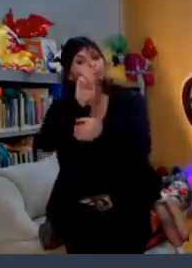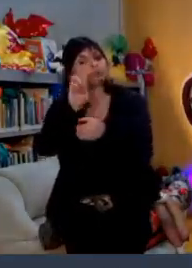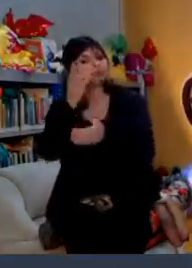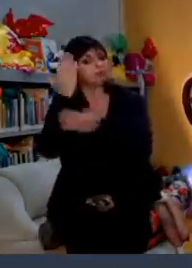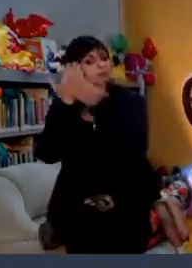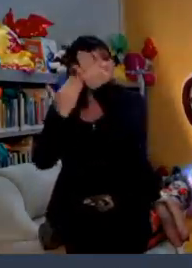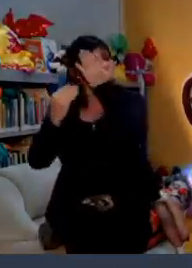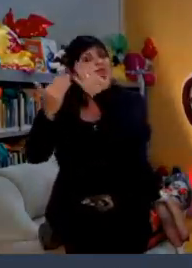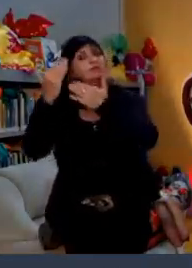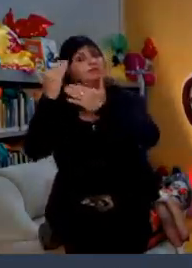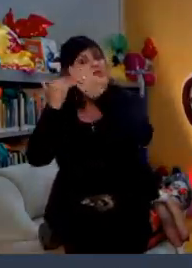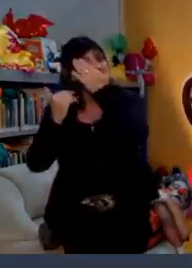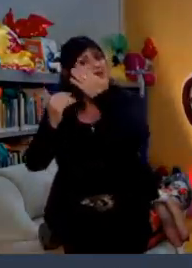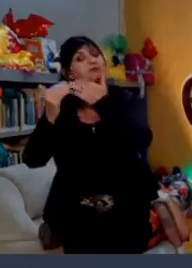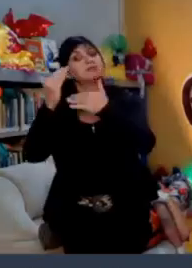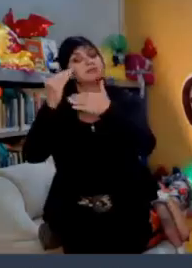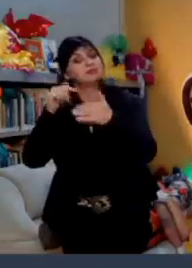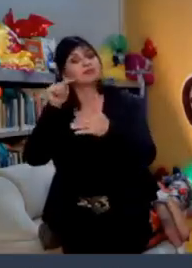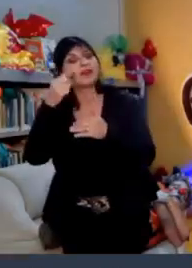Vejam só, pessoal.